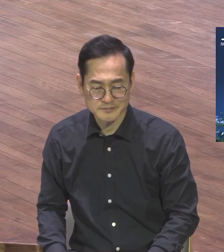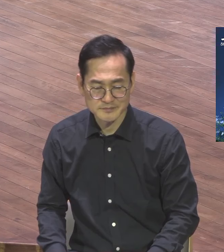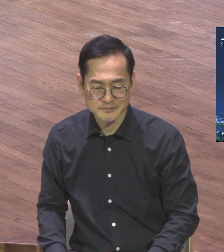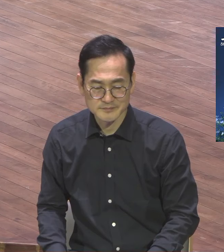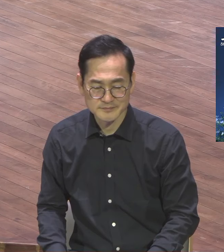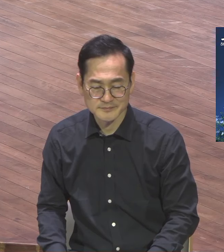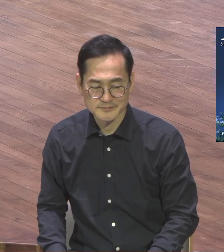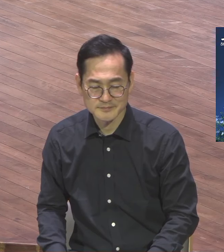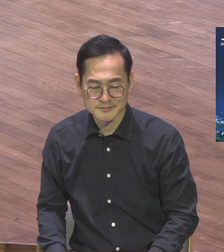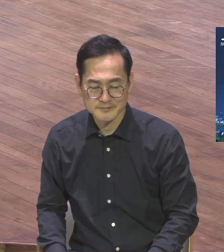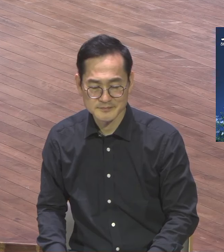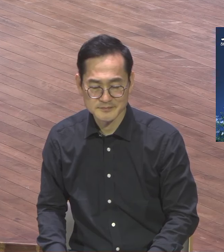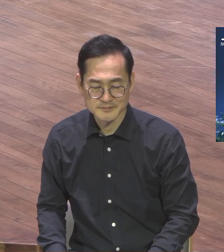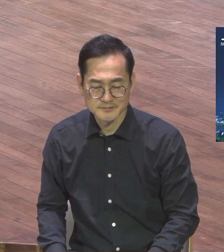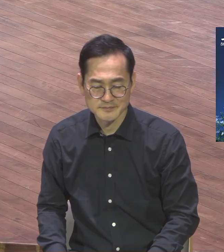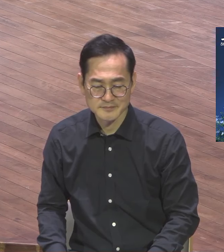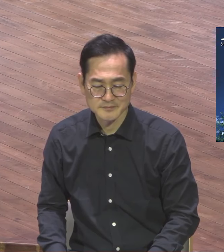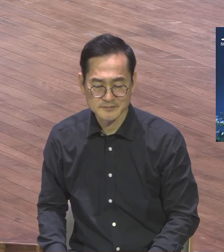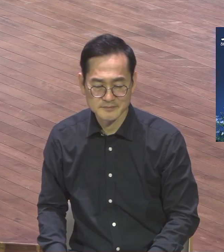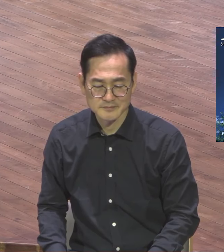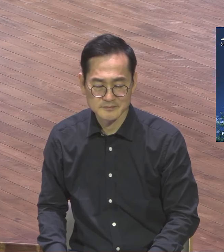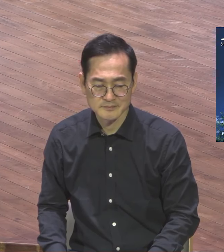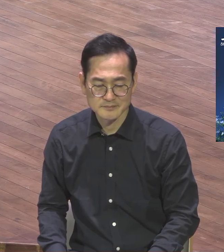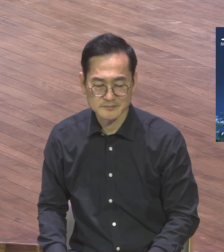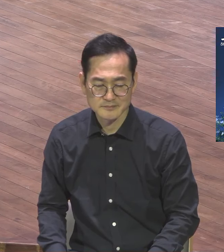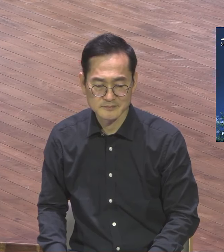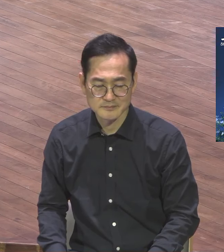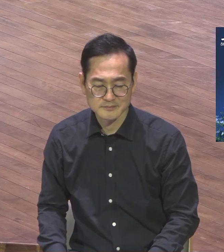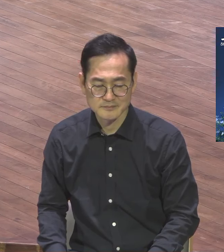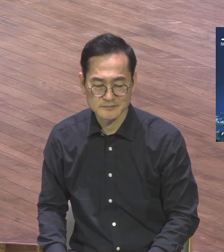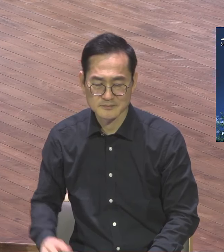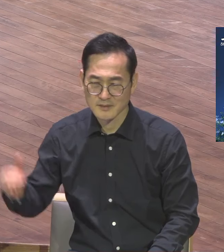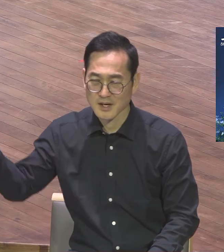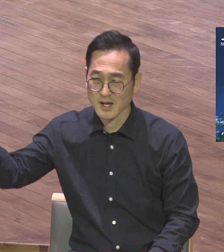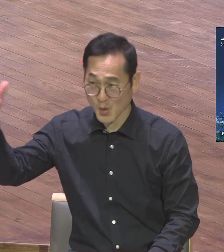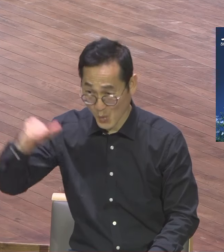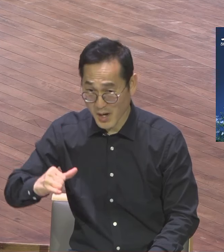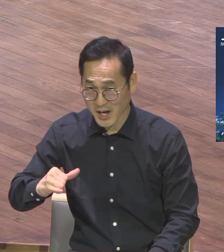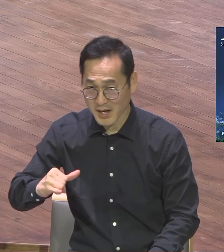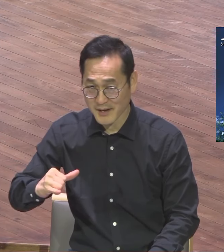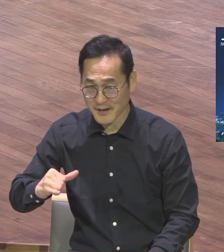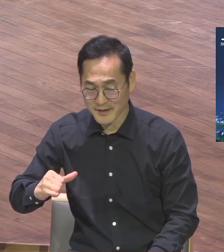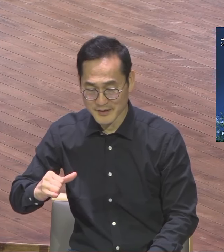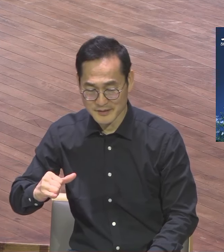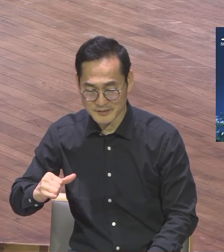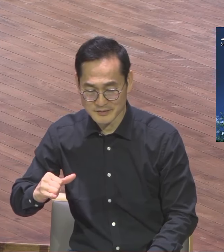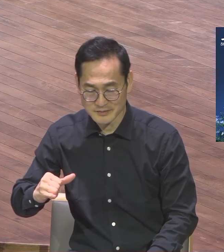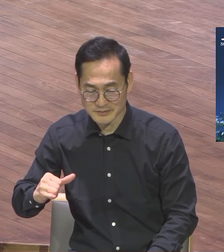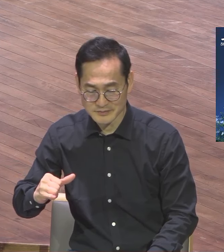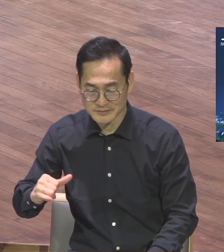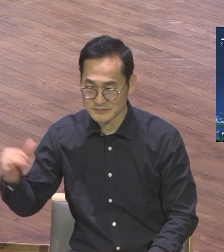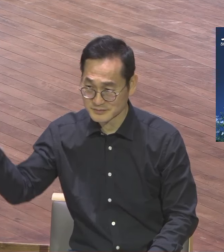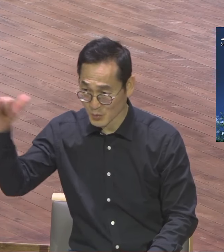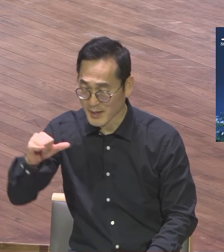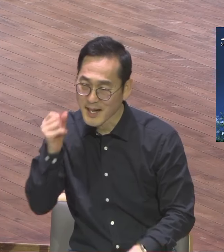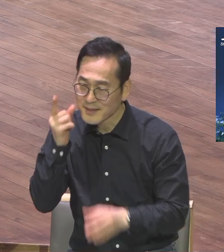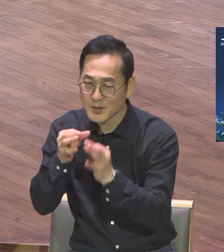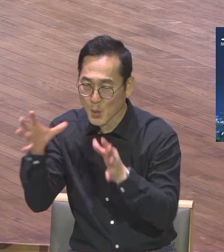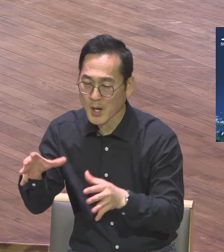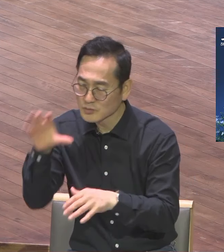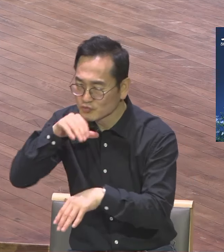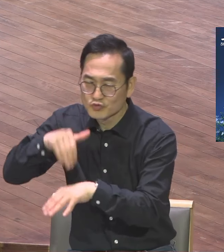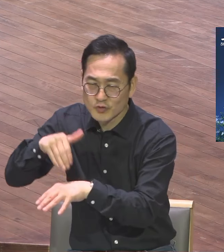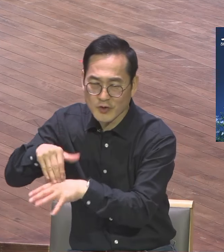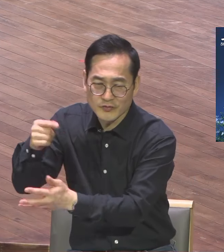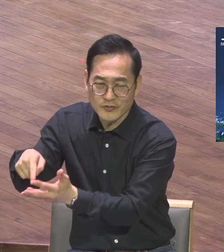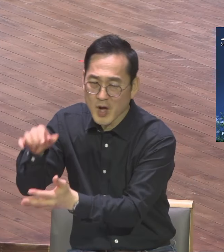한 달 동안 1년에 선교 대회 할 때 와 가지고 합숙을 시켜 버려요. 아예 합숙을 시켜. 그래